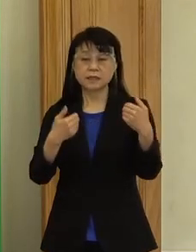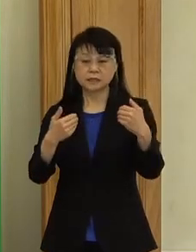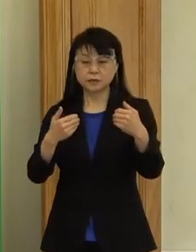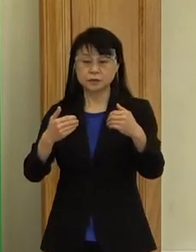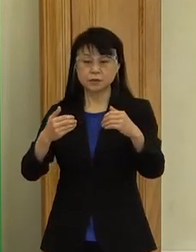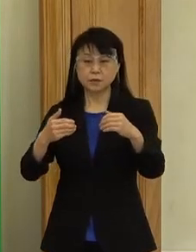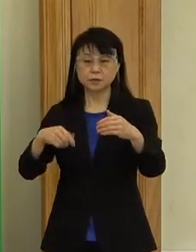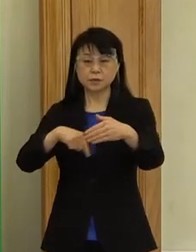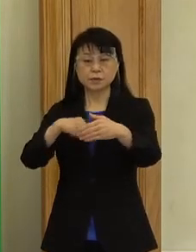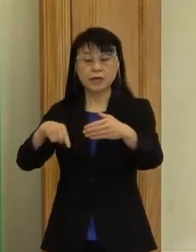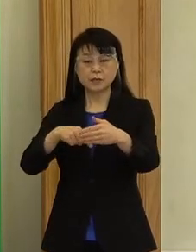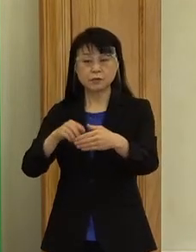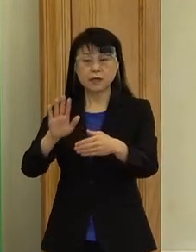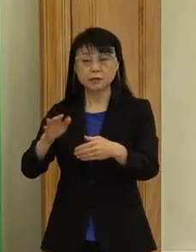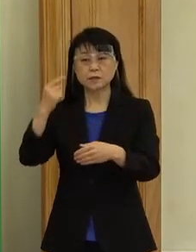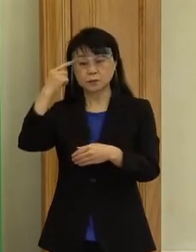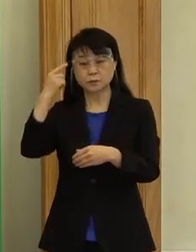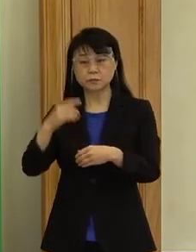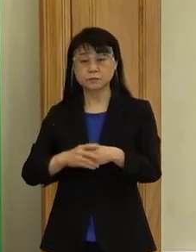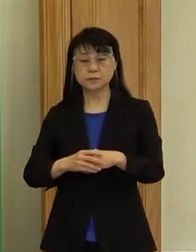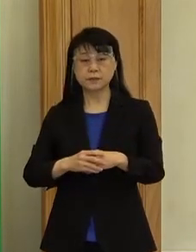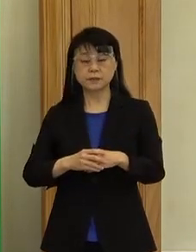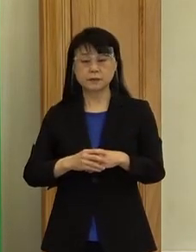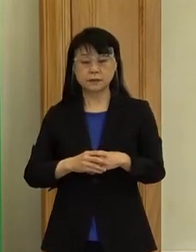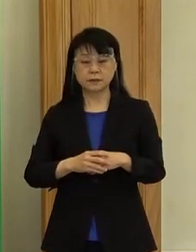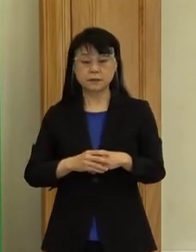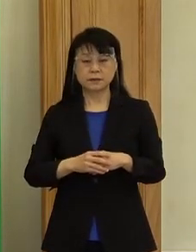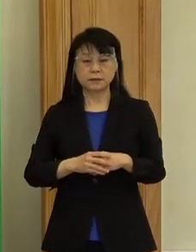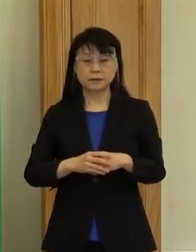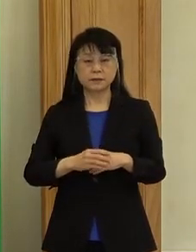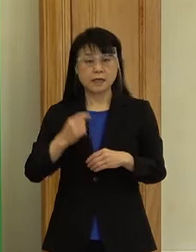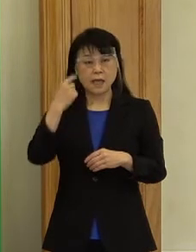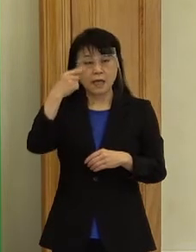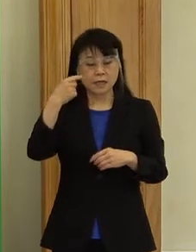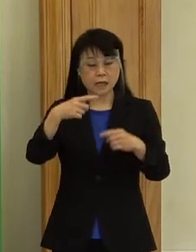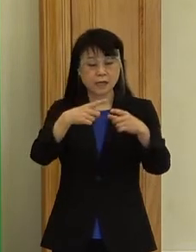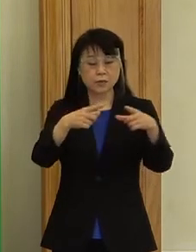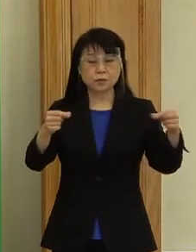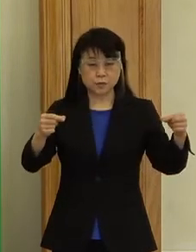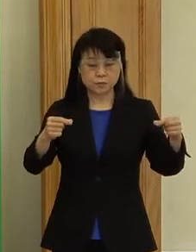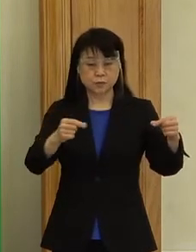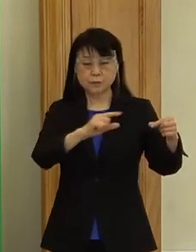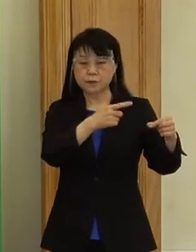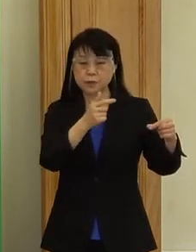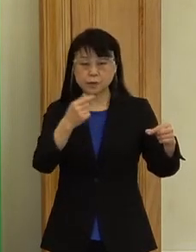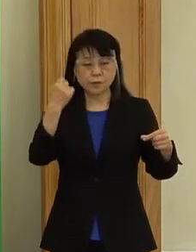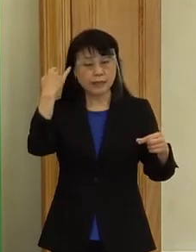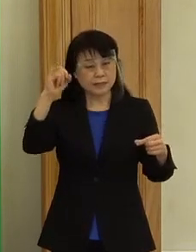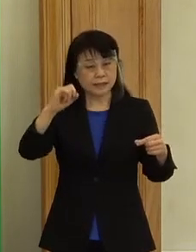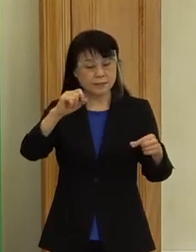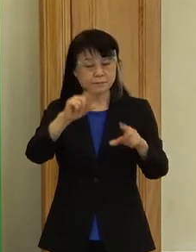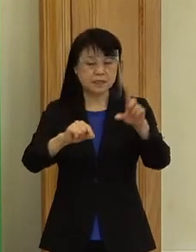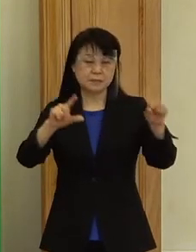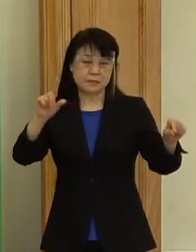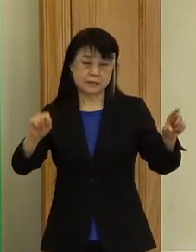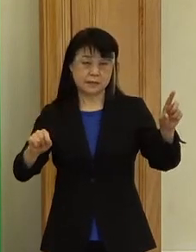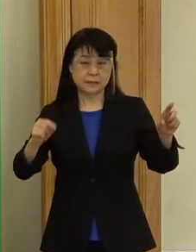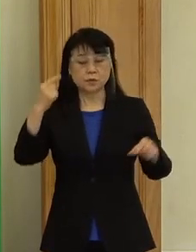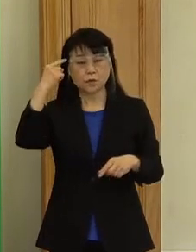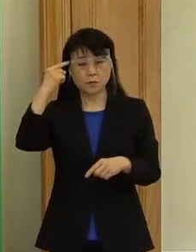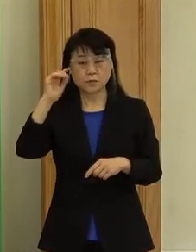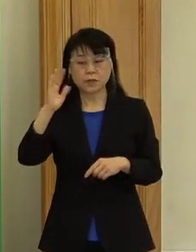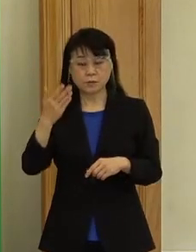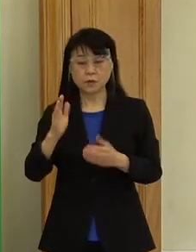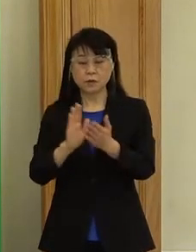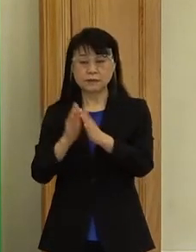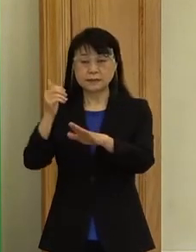あ、確かにこれはなんか海外でも事例が分かれているそうな、なかなか難しい問題だとは思うんですけれども、その場ちょっと知事の見解をなんか聞かれたときに、